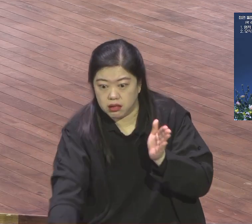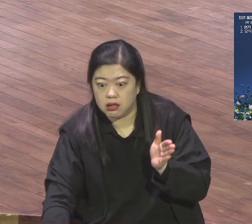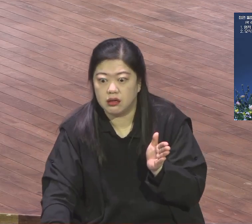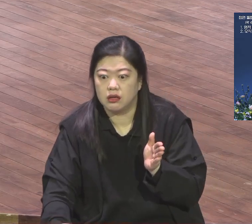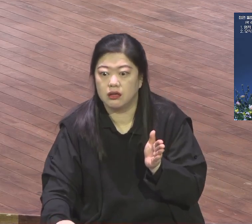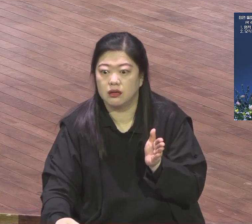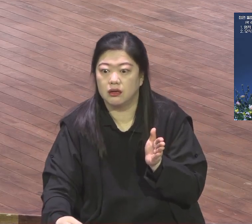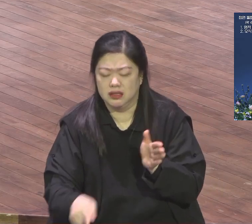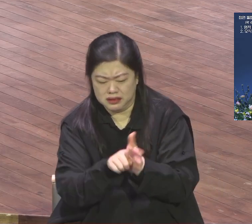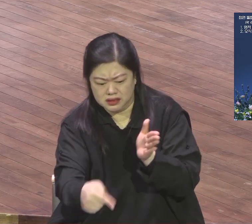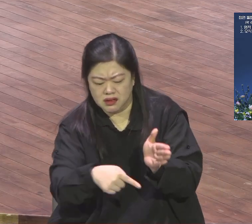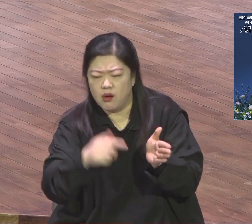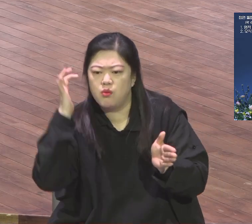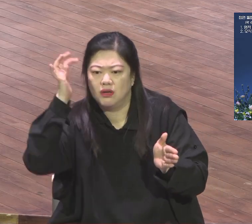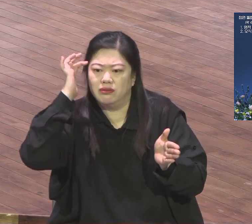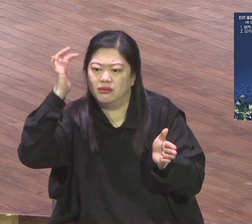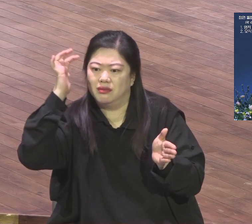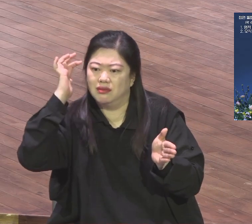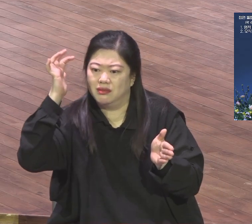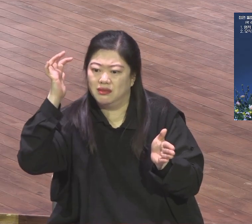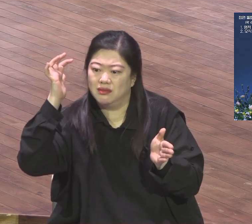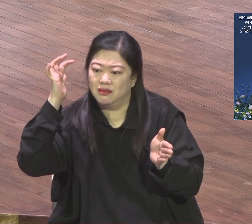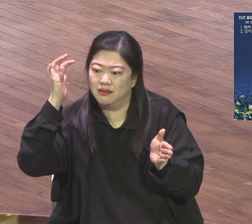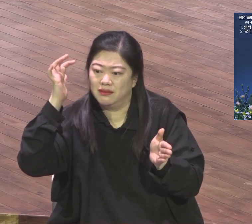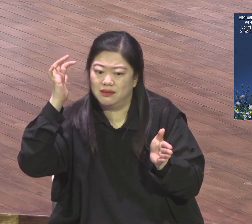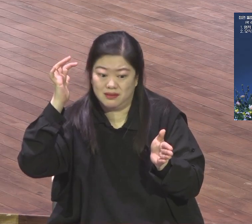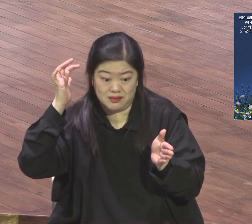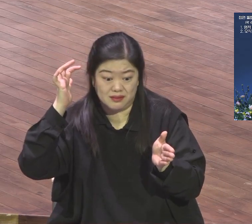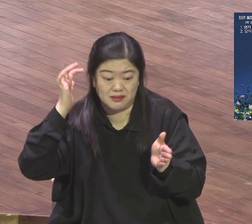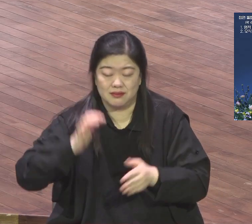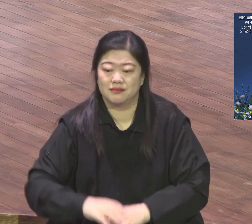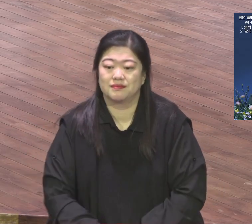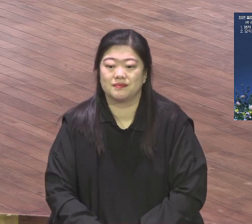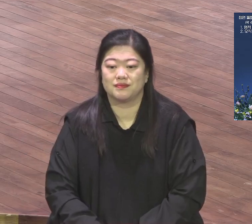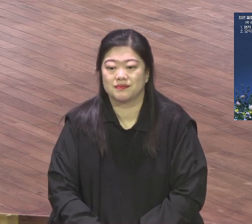문제라니까. 누굴 원망합니까?